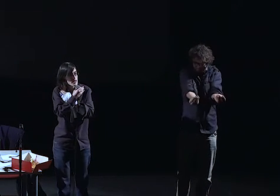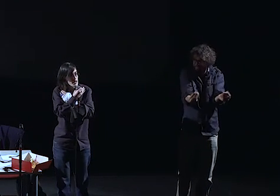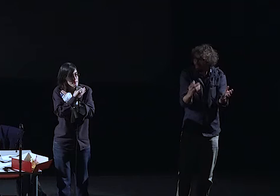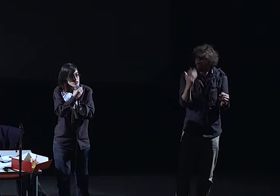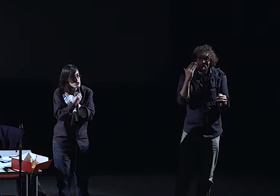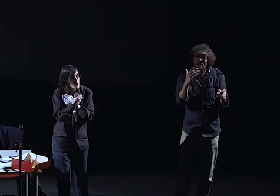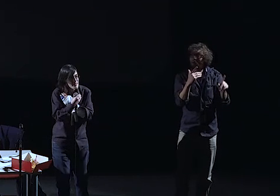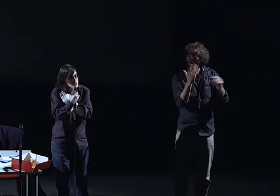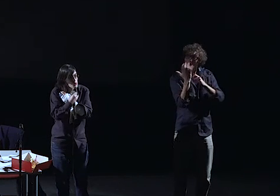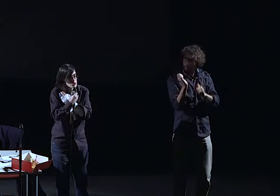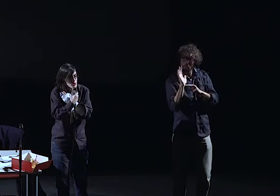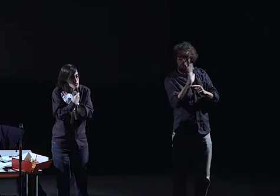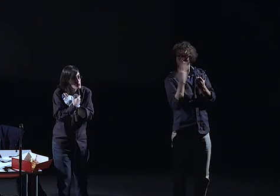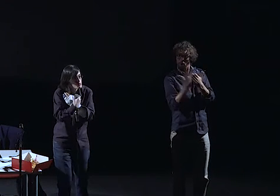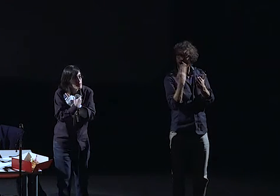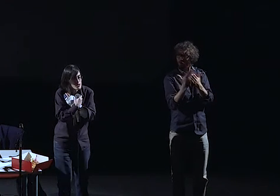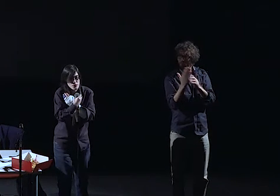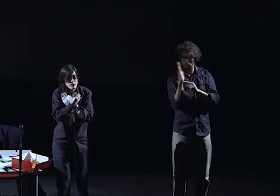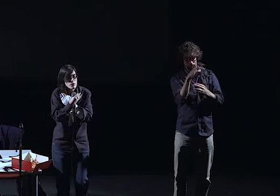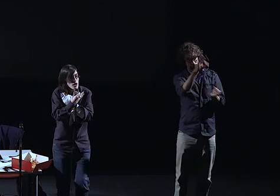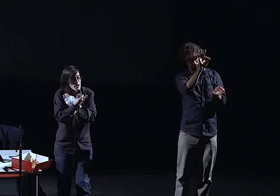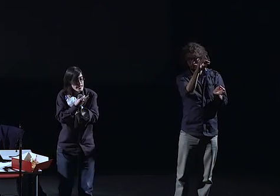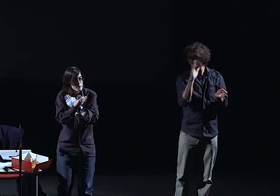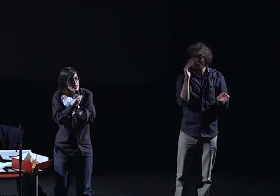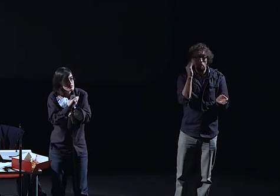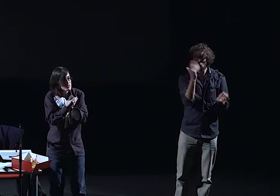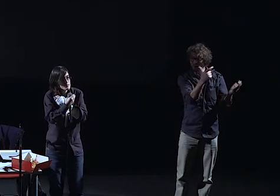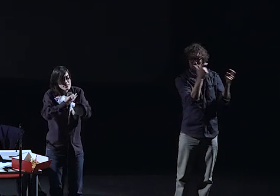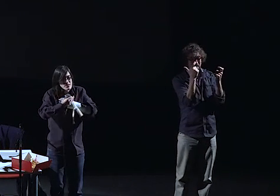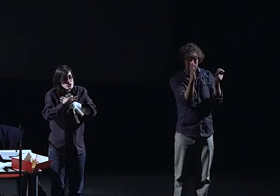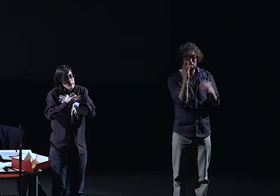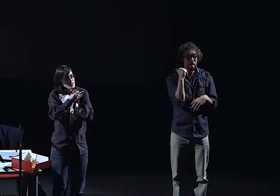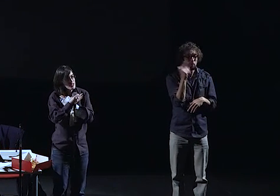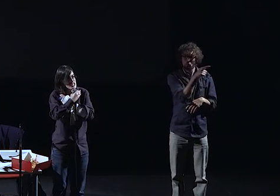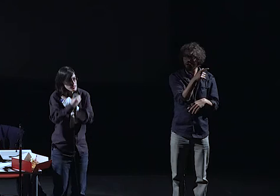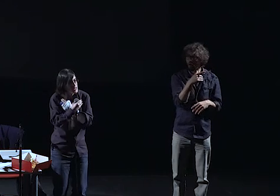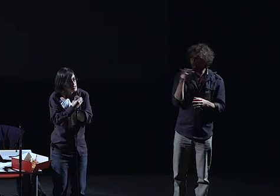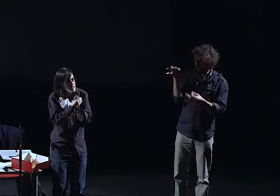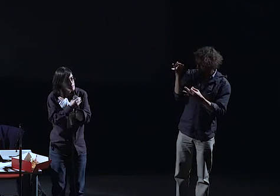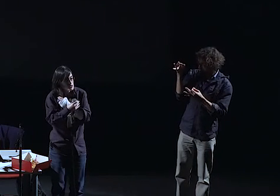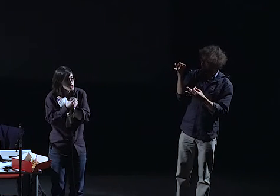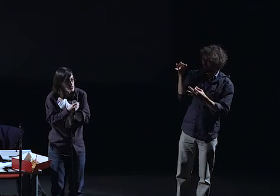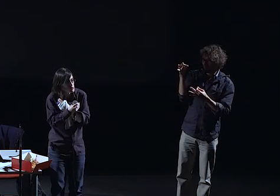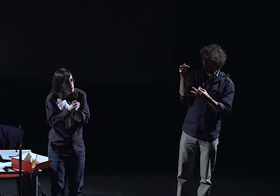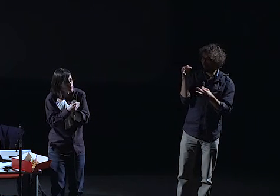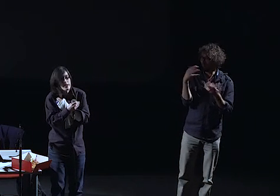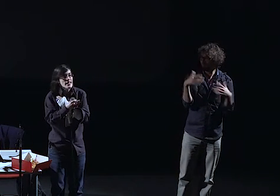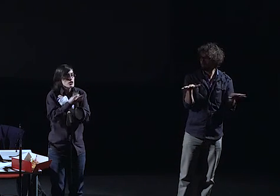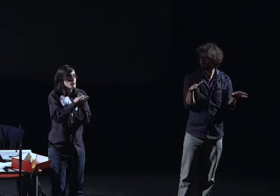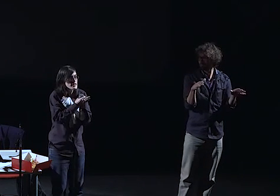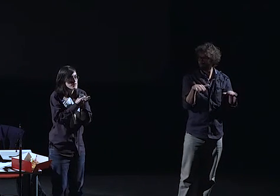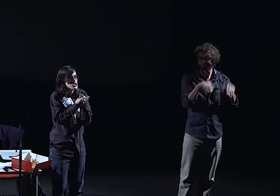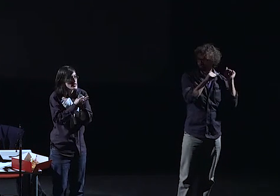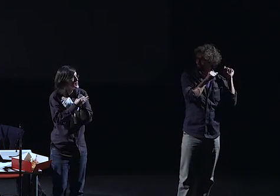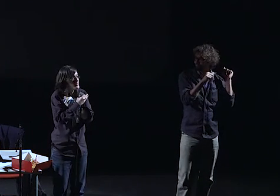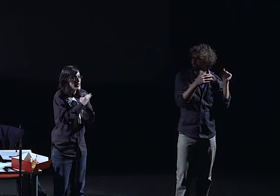surveillé, parce qu'on se régule nous-mêmes, et qu'en fait, la criminalité, mettons, je sais pas, dans un village, la criminalité baisse parce que les gens se régulent eux-mêmes, et